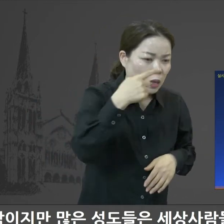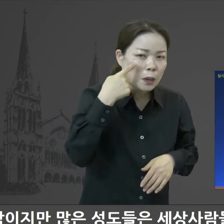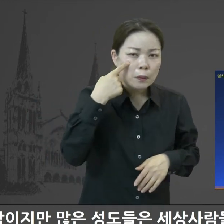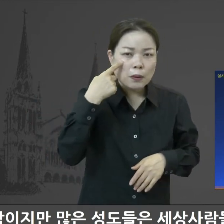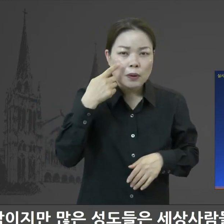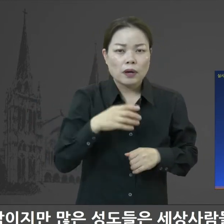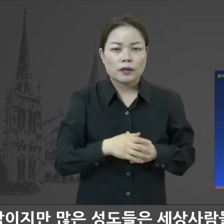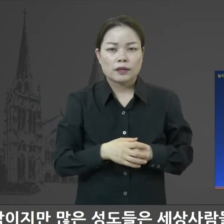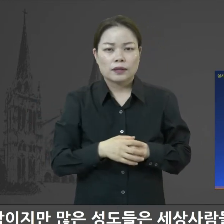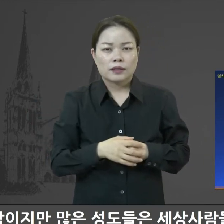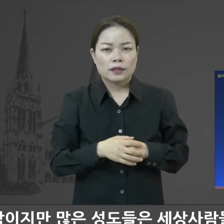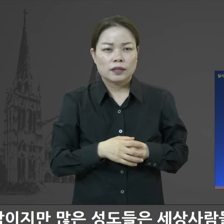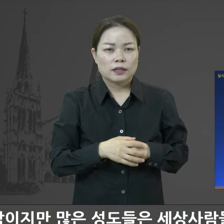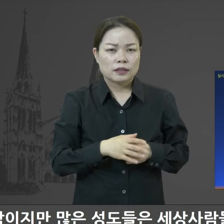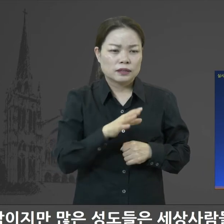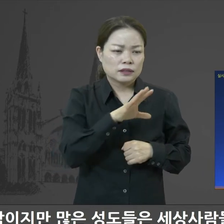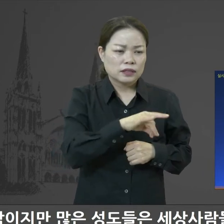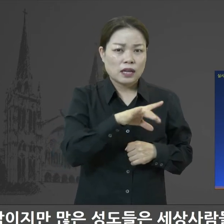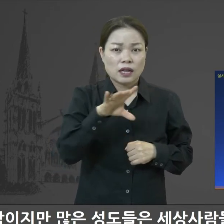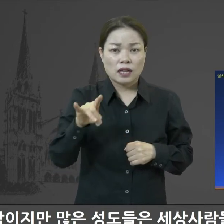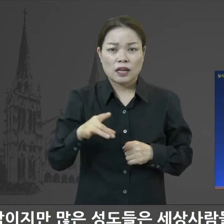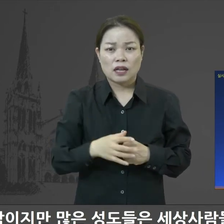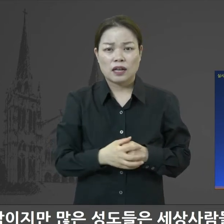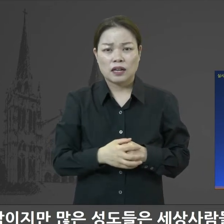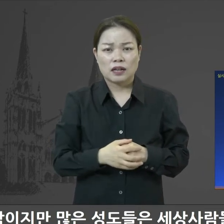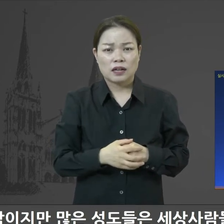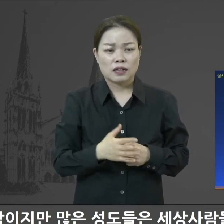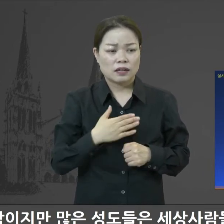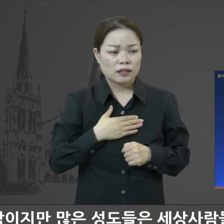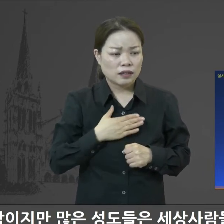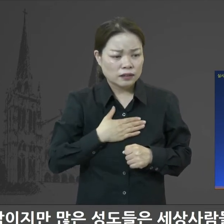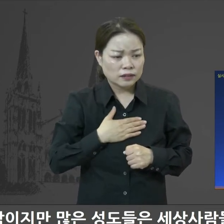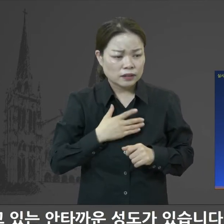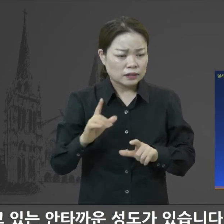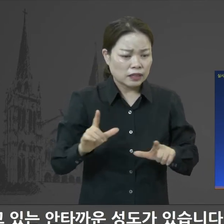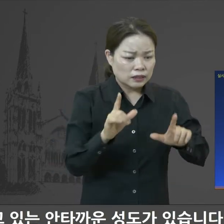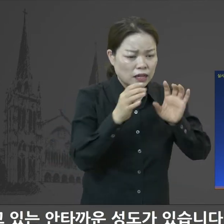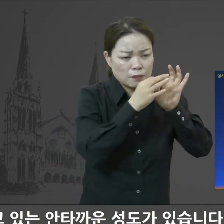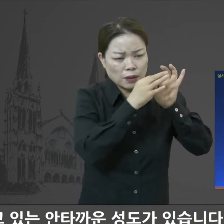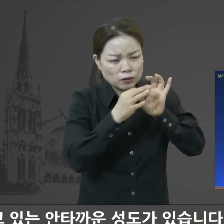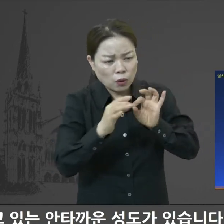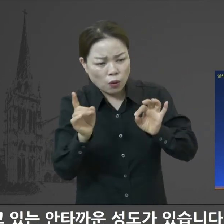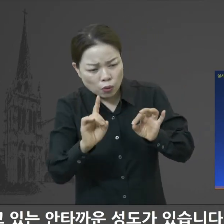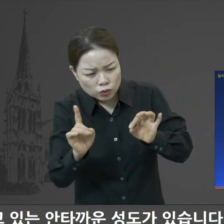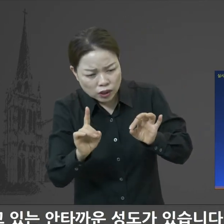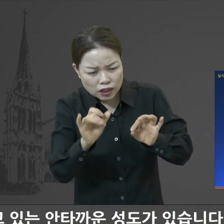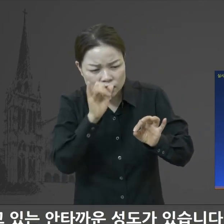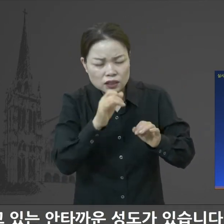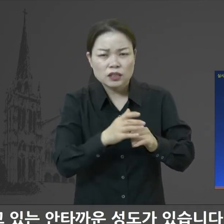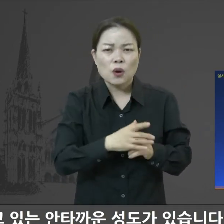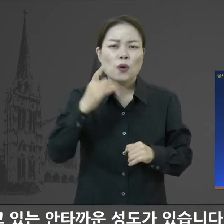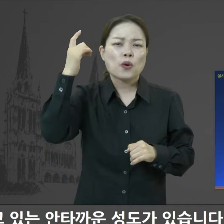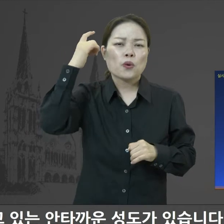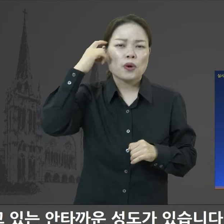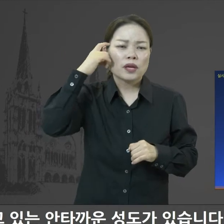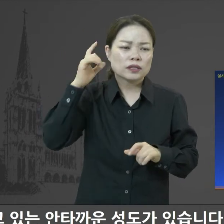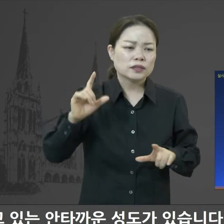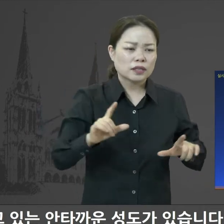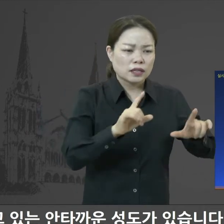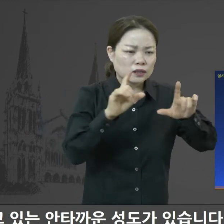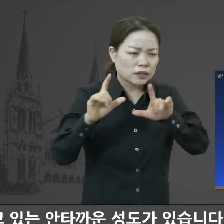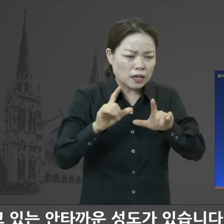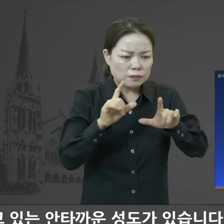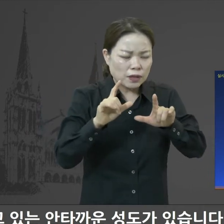먼 길을 가다 보면요, 때로는 내가 정말 지금 어디 가고 있는지, 내가 왜 이 길을 가고